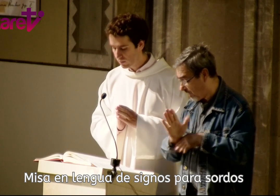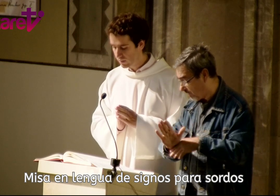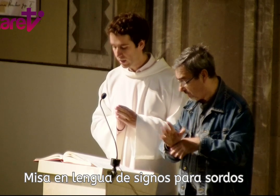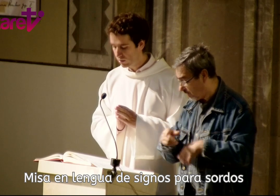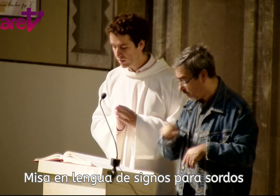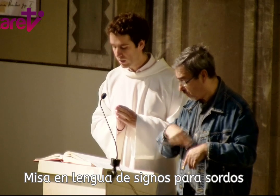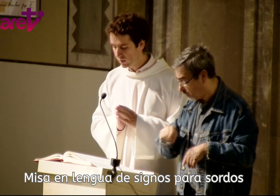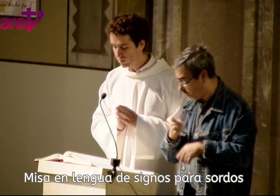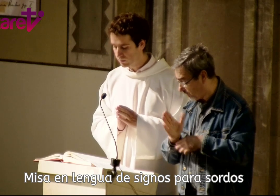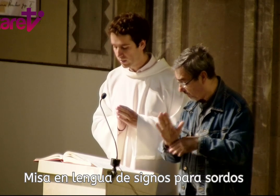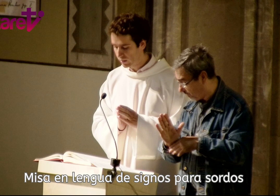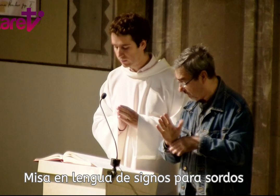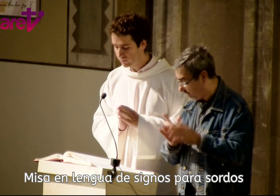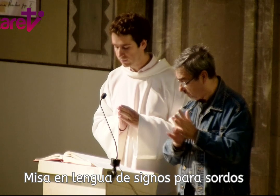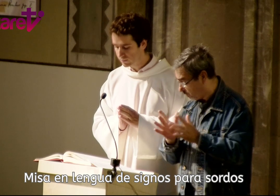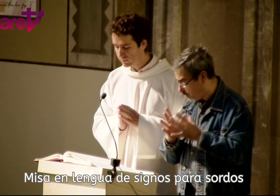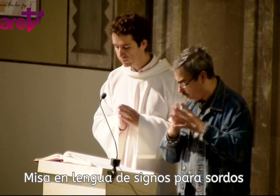para gloria de Dios Padre.